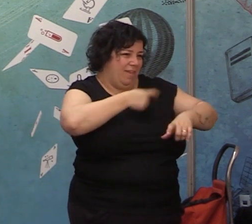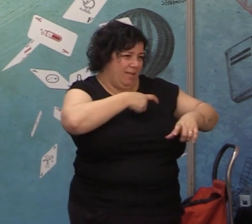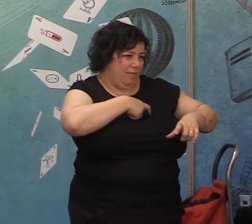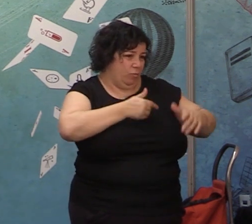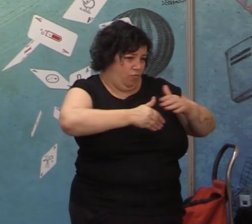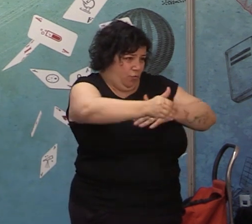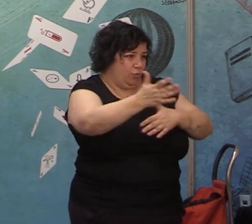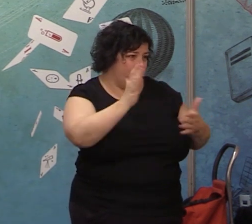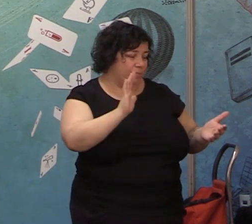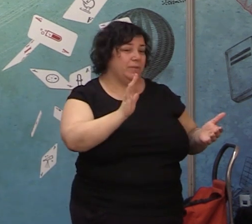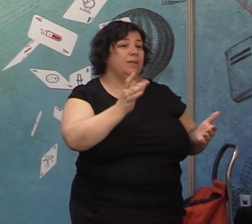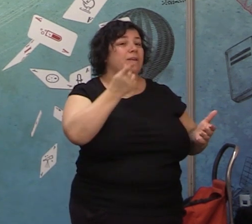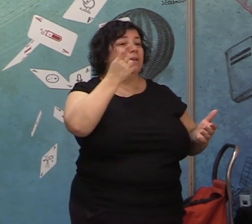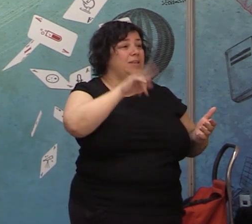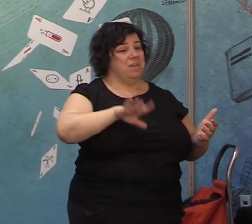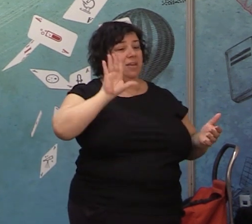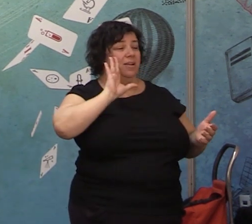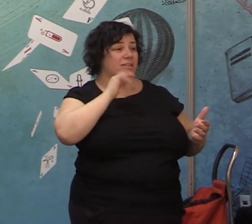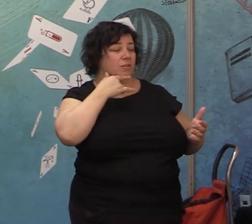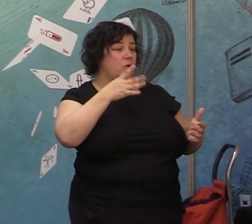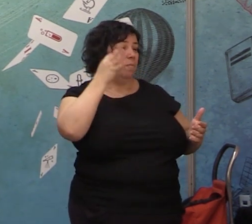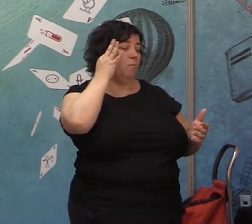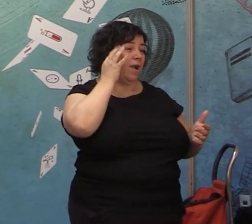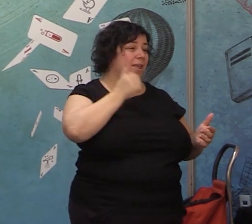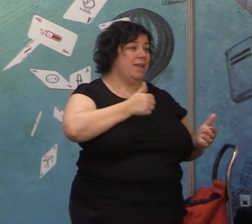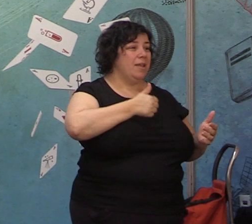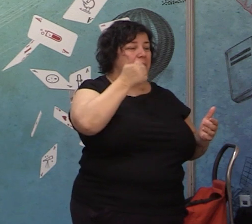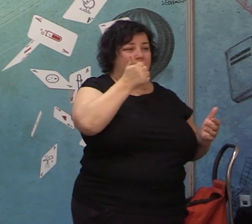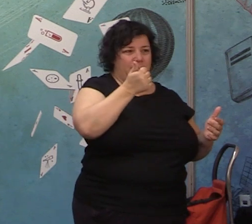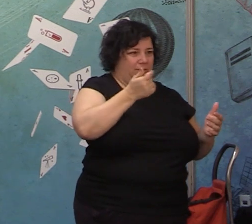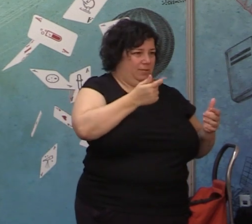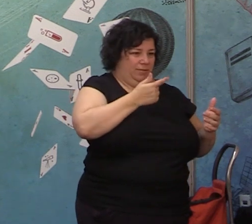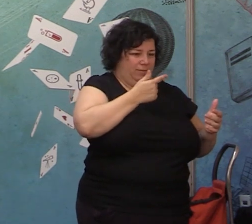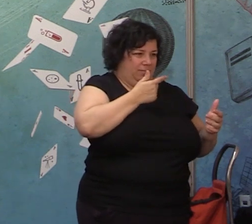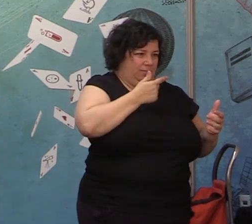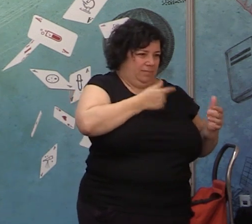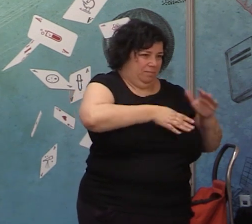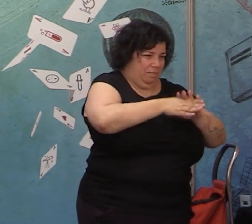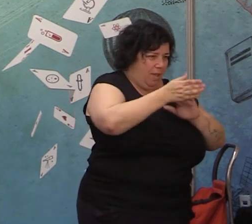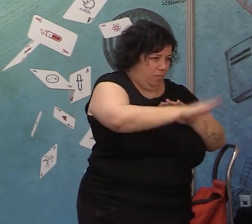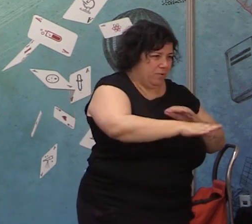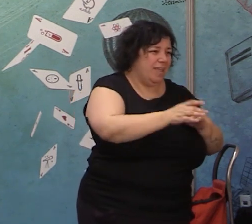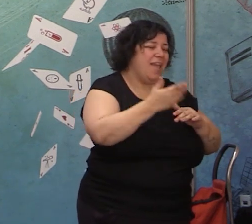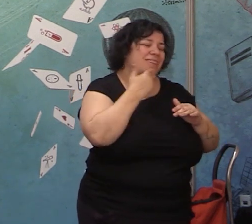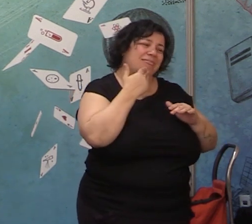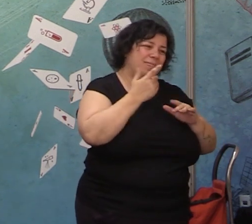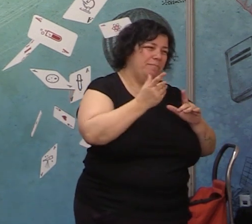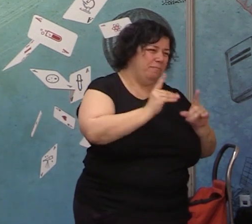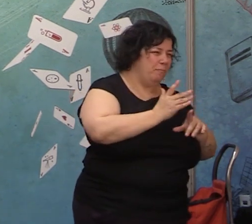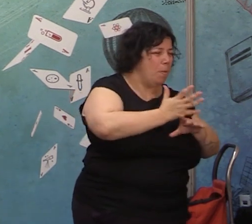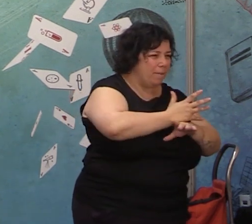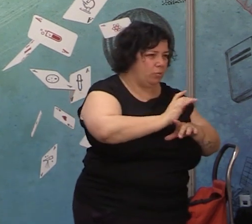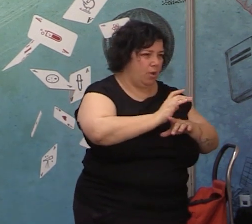cardiovasculares. Y como he dicho, en mujeres es más letal, por lo menos prematuramente, en el primer año